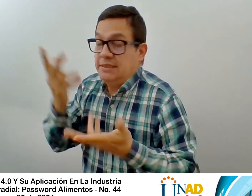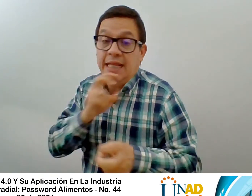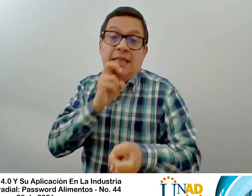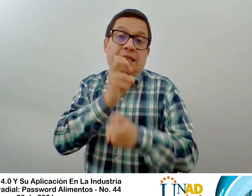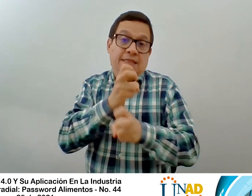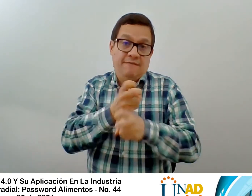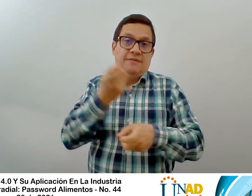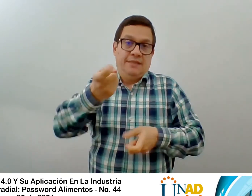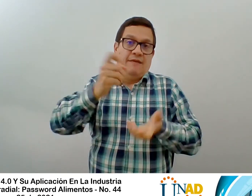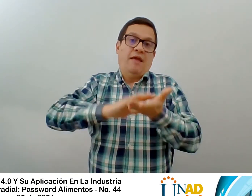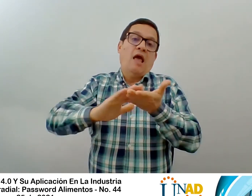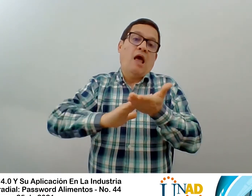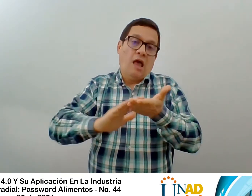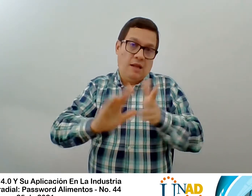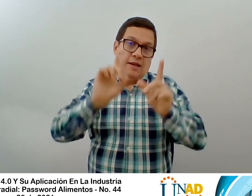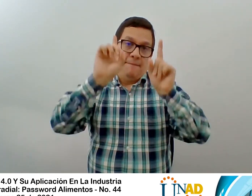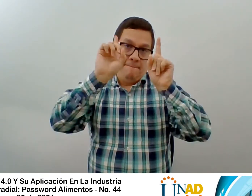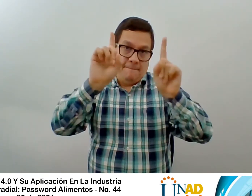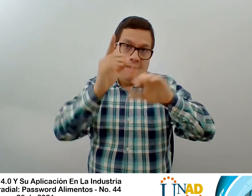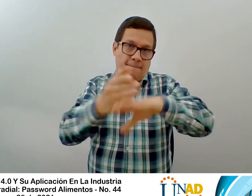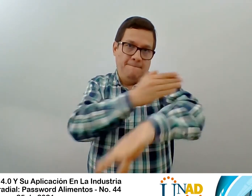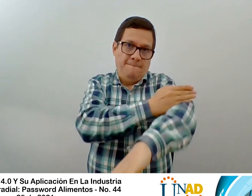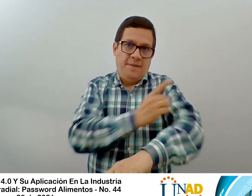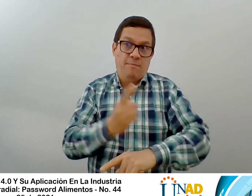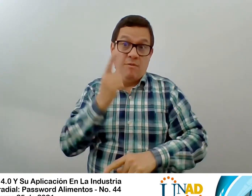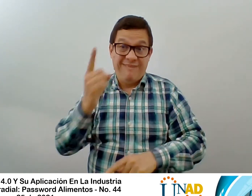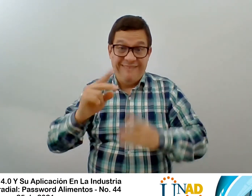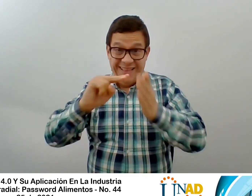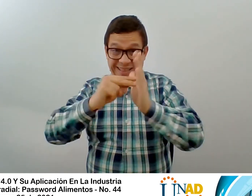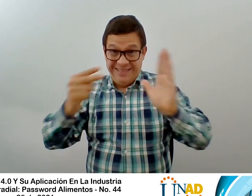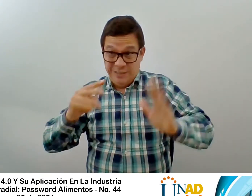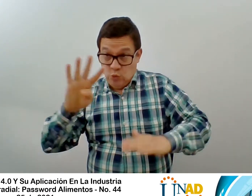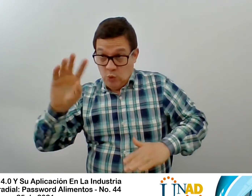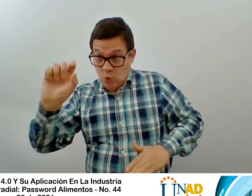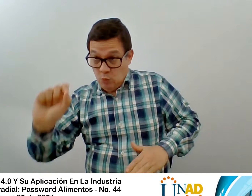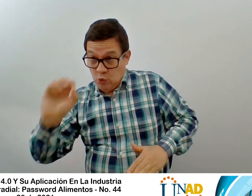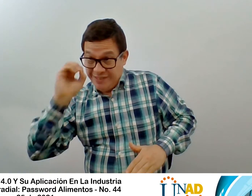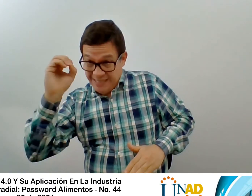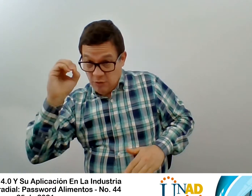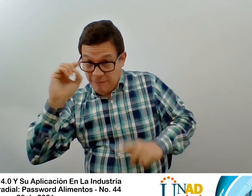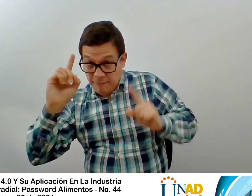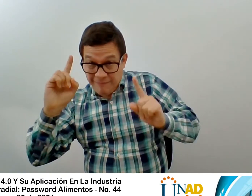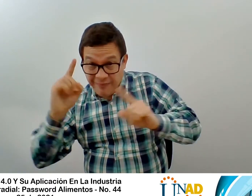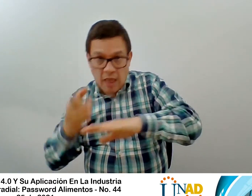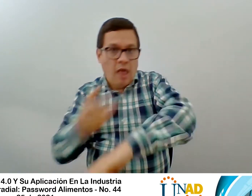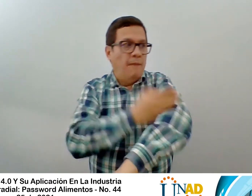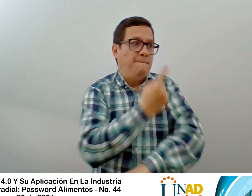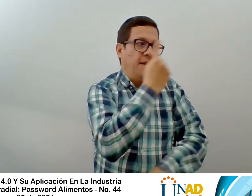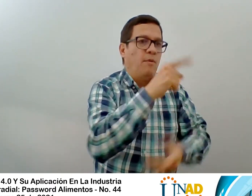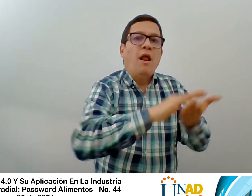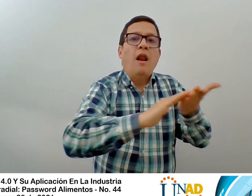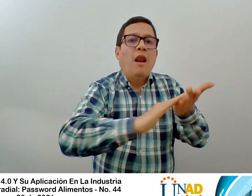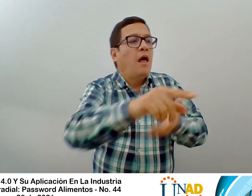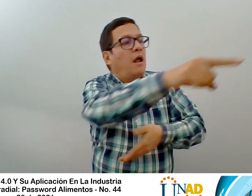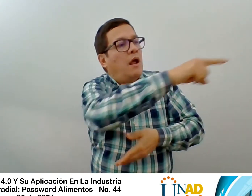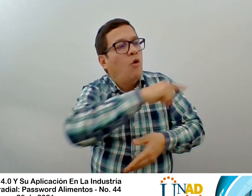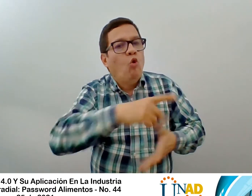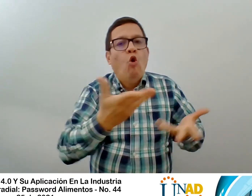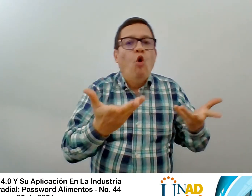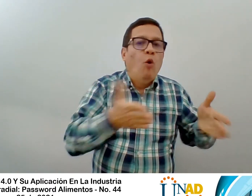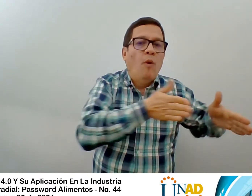brechas más importantes y que deberíamos subsanar antes de arriesgarnos a hablar de una